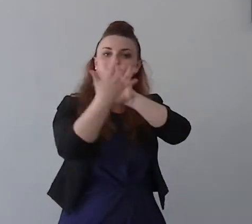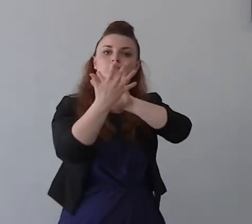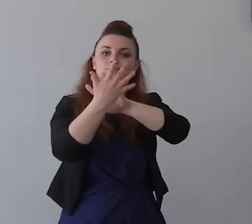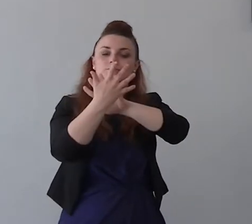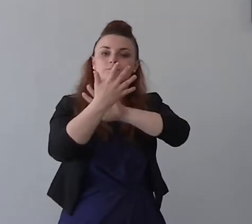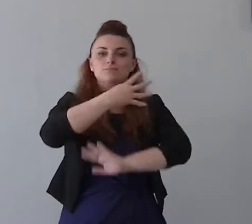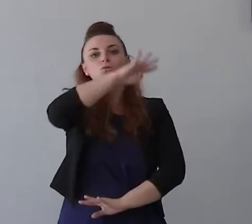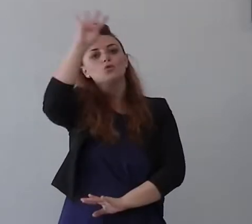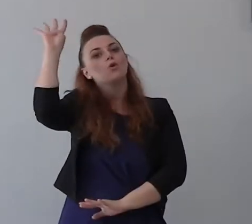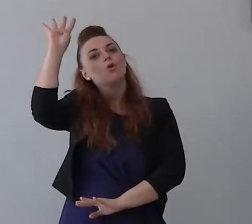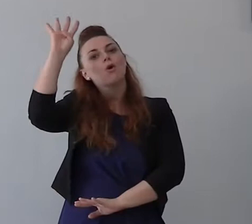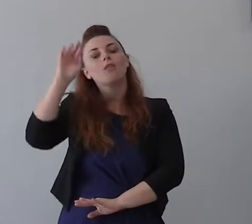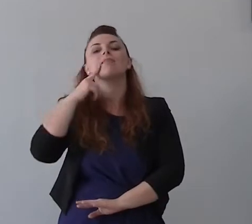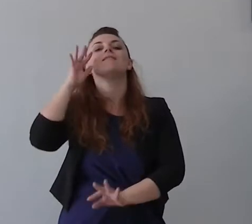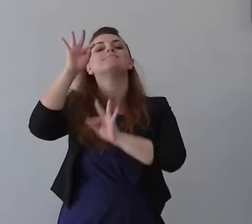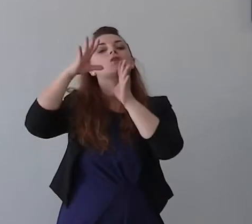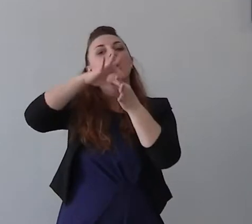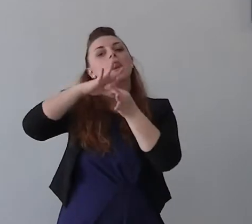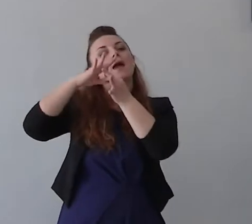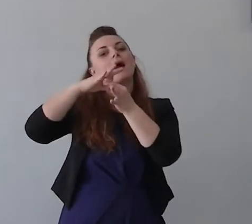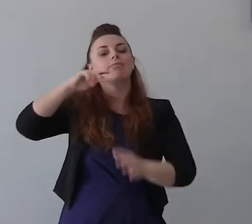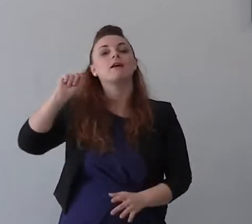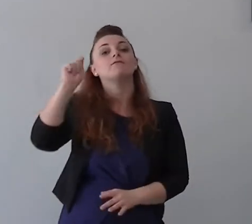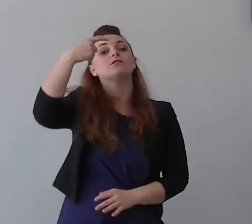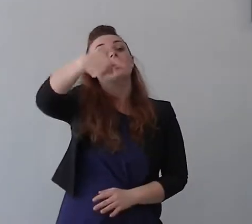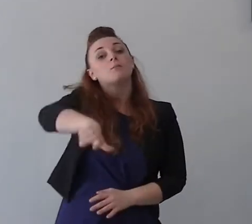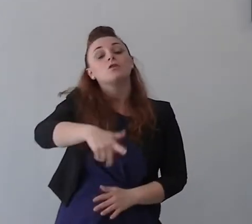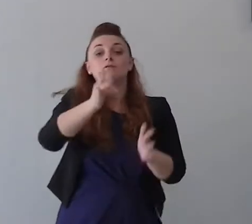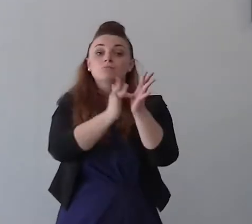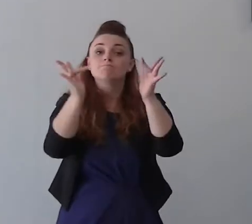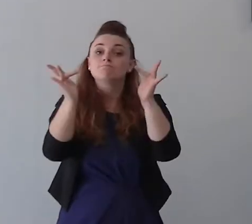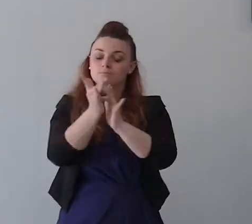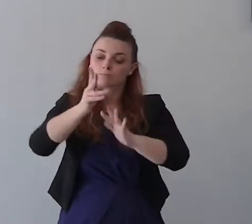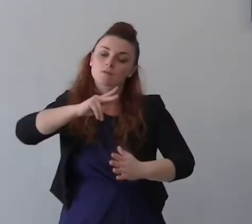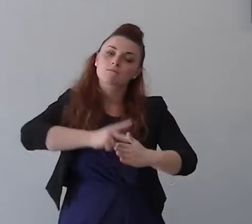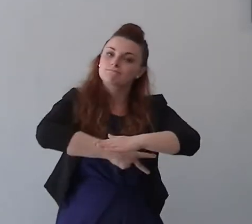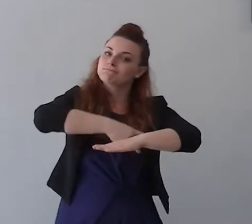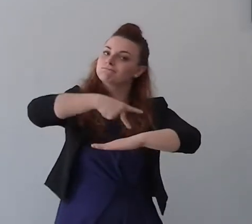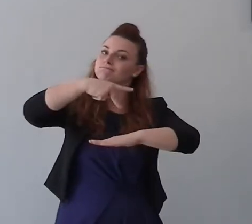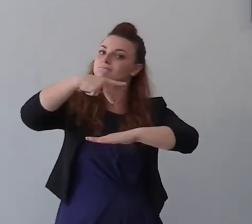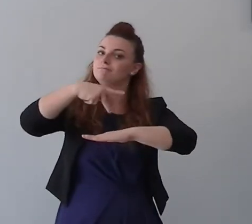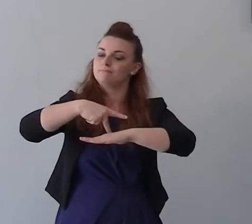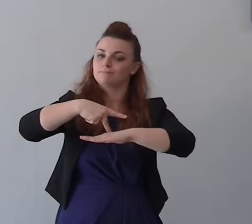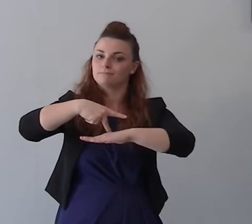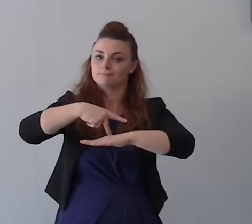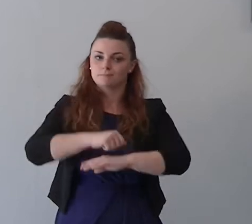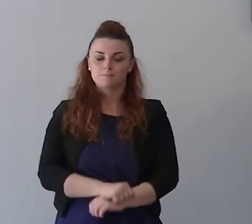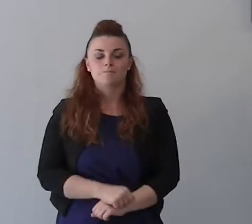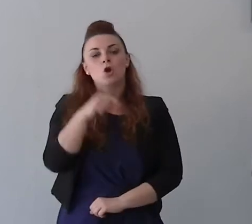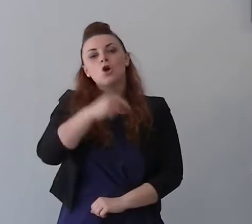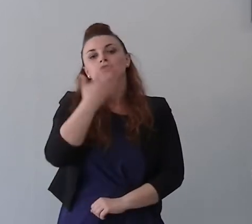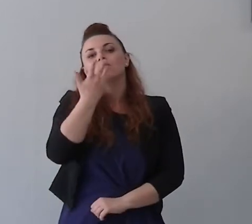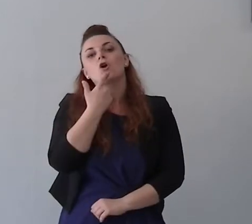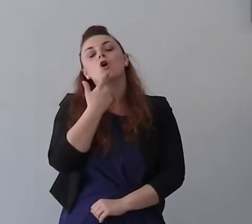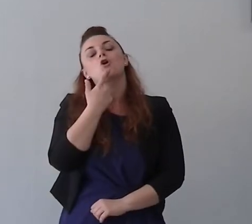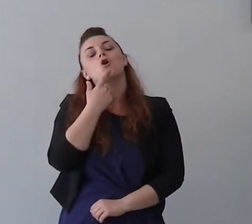Abbiamo una corona vittoriosa, perché Cristo è veramente risorto. Oggi vorrei parlarvi di segni,